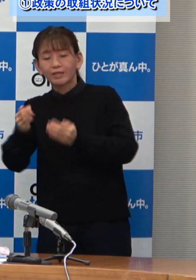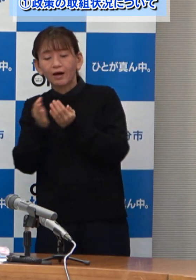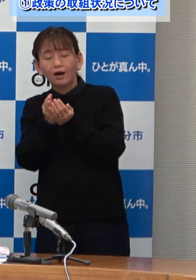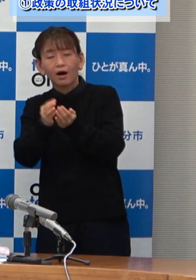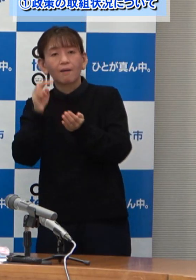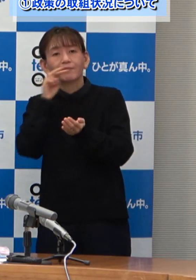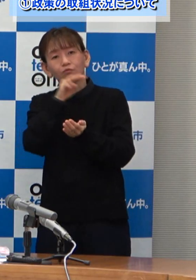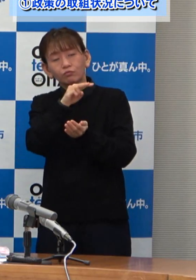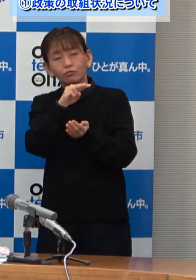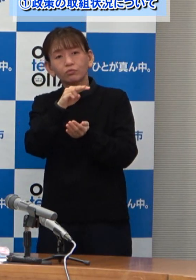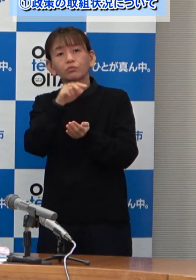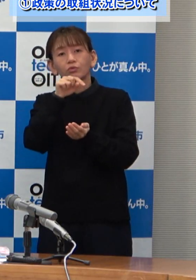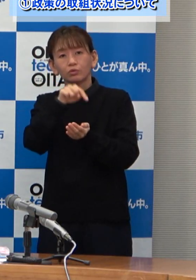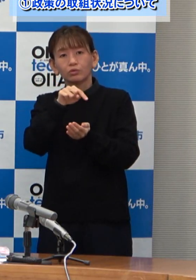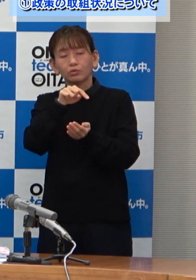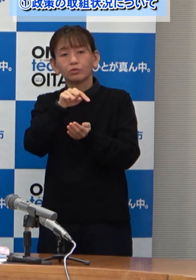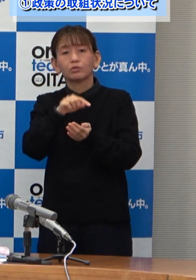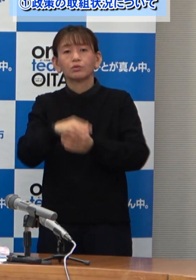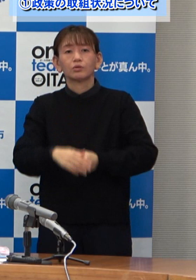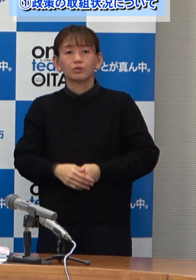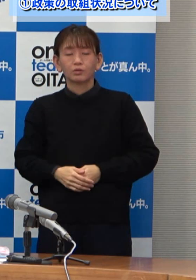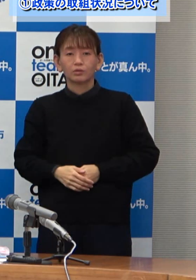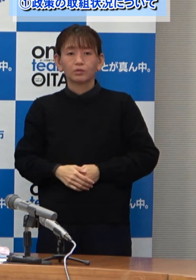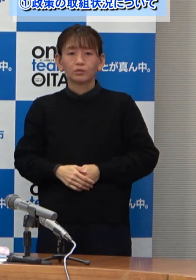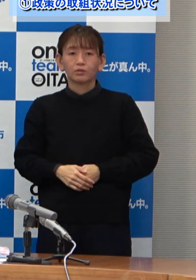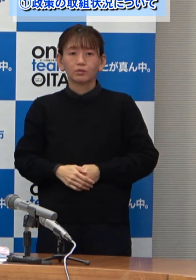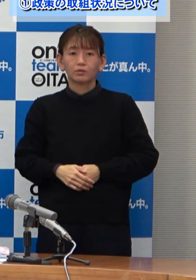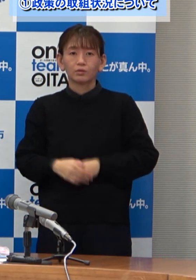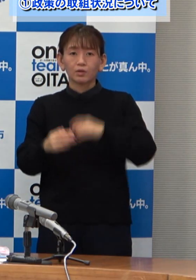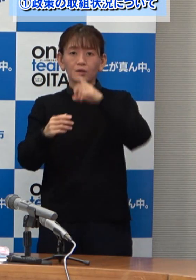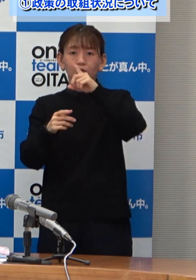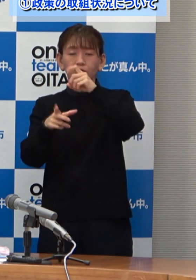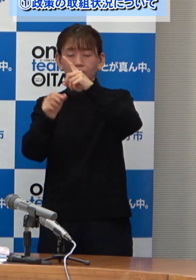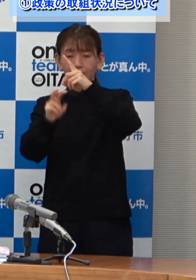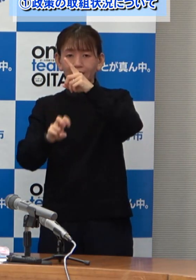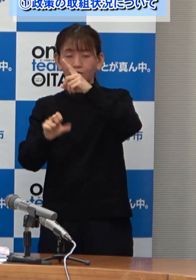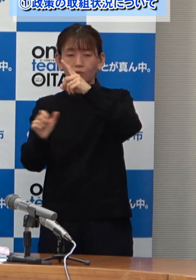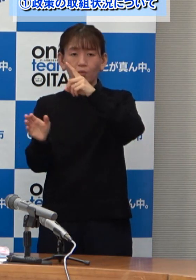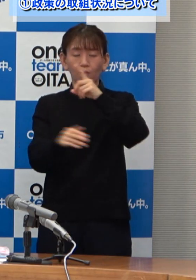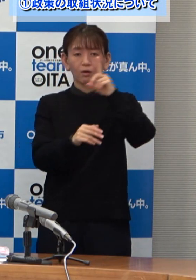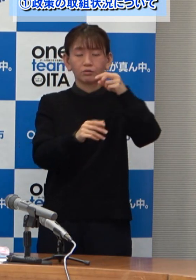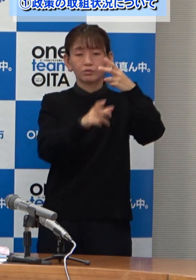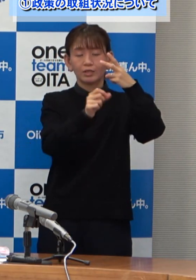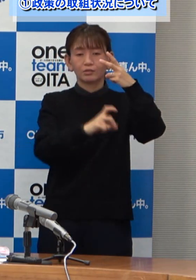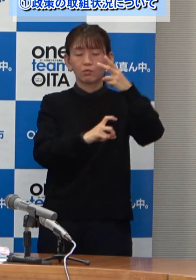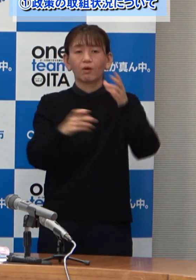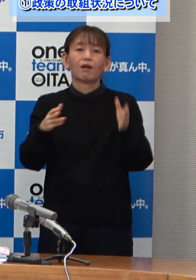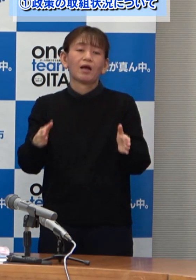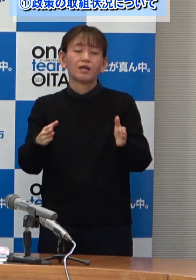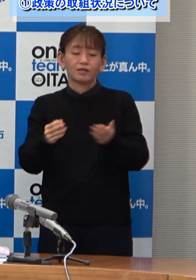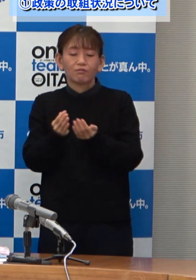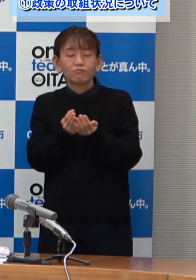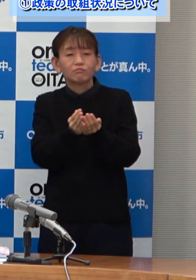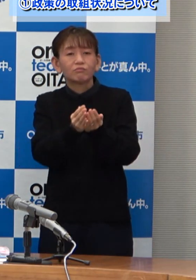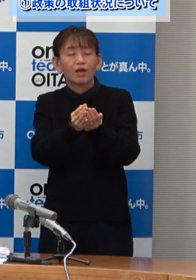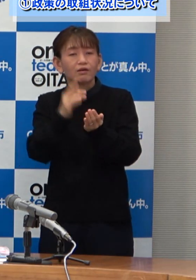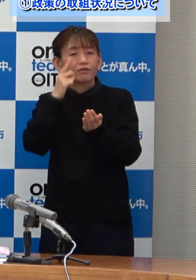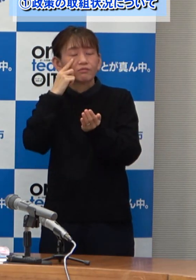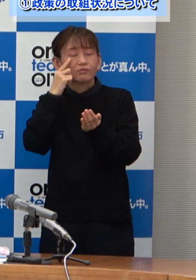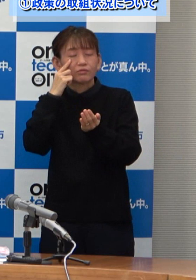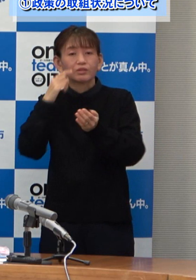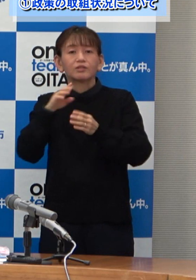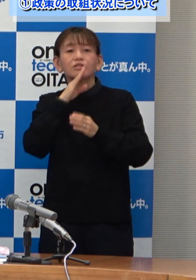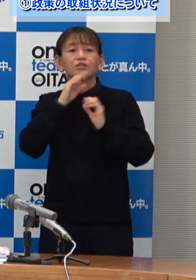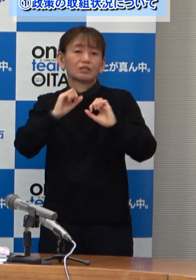でえ11月25日から12月10日の間で実施しましたあの予約